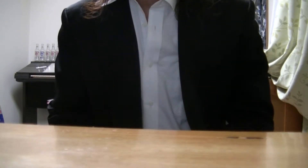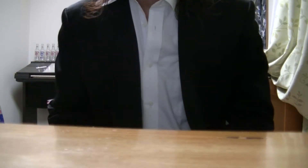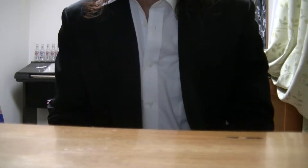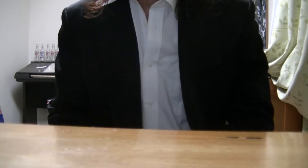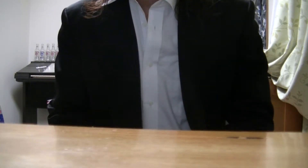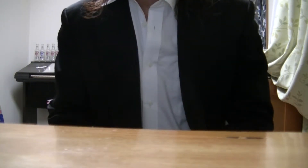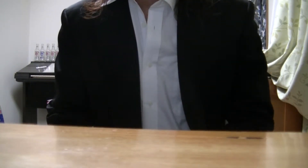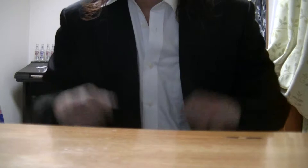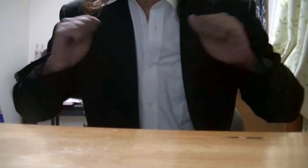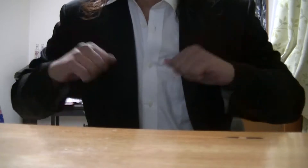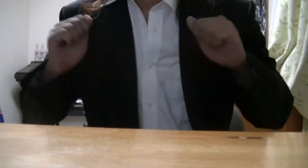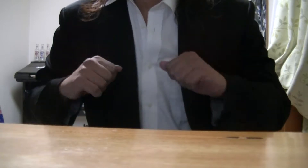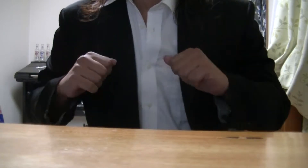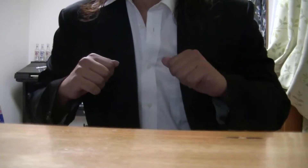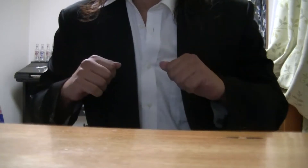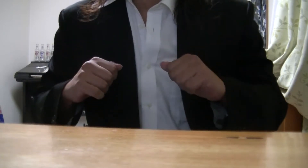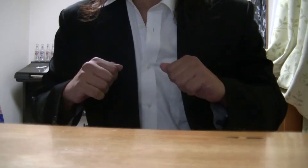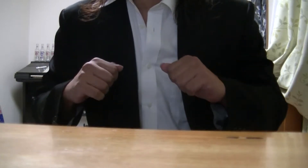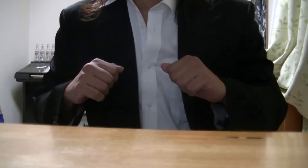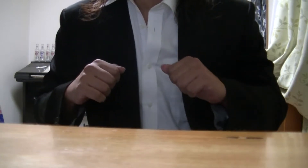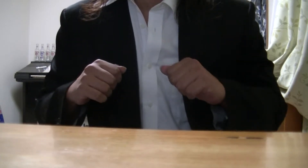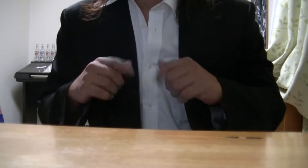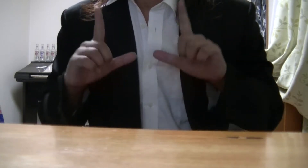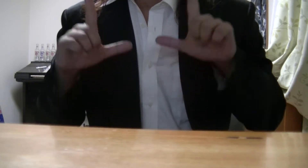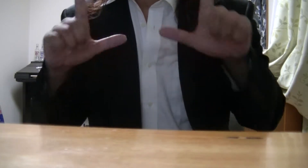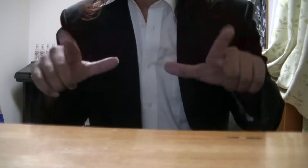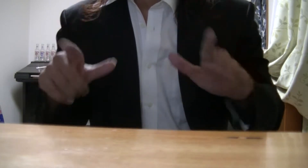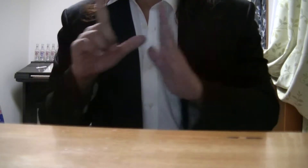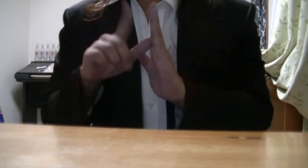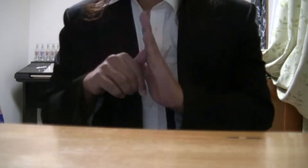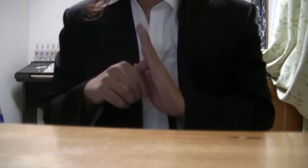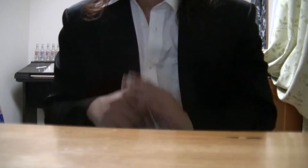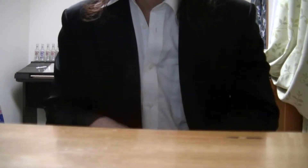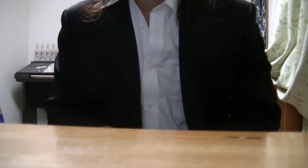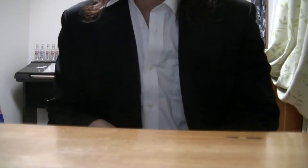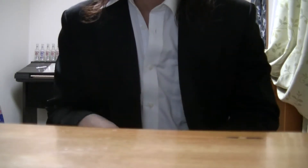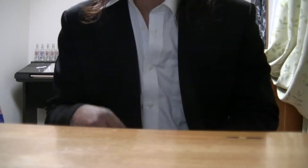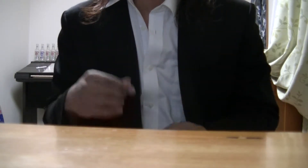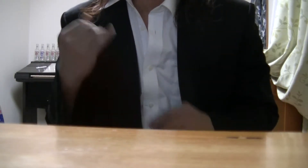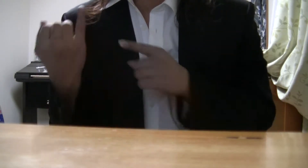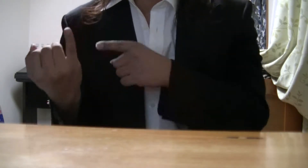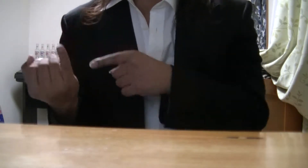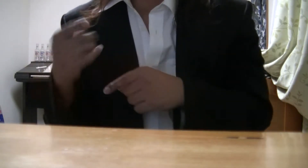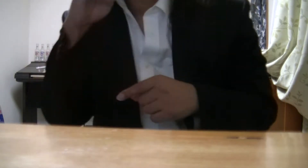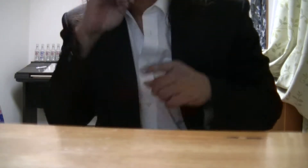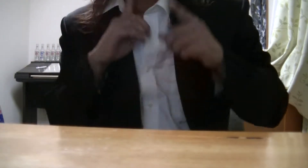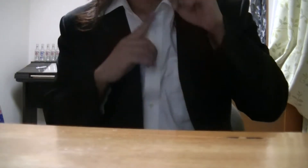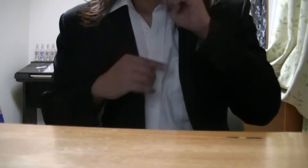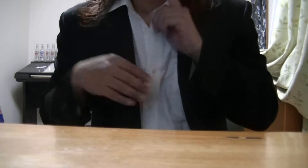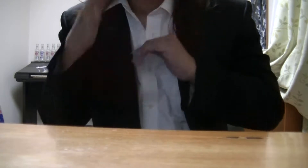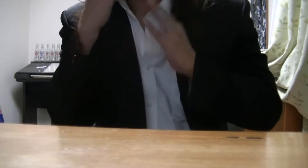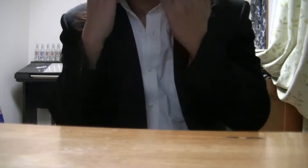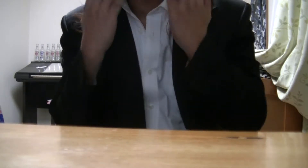元気ですって答えた瞬間に、お母さんがボロボロボロって泣き始めたんです